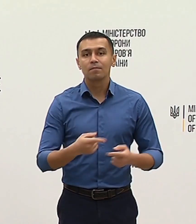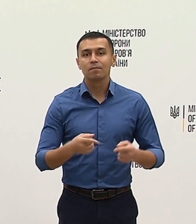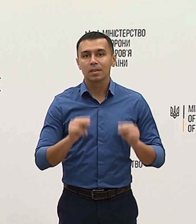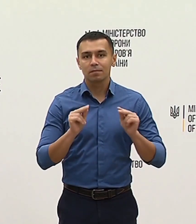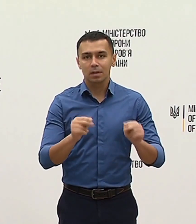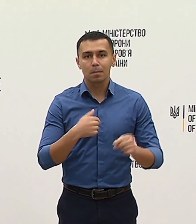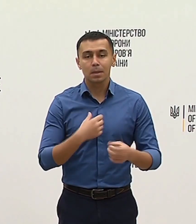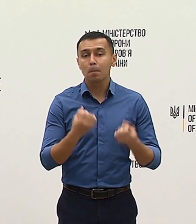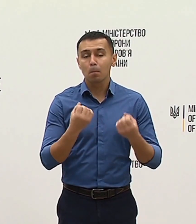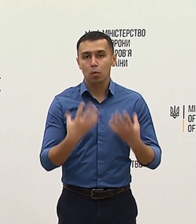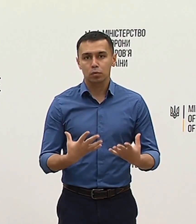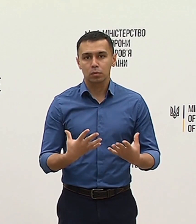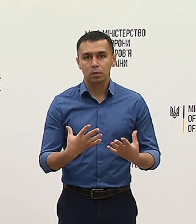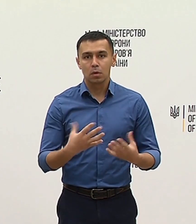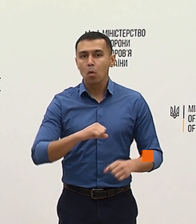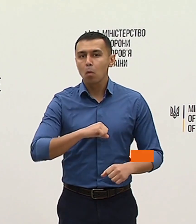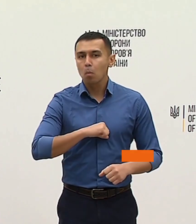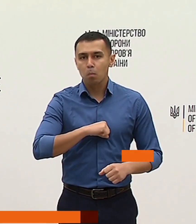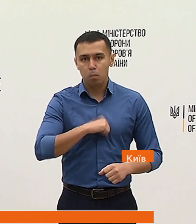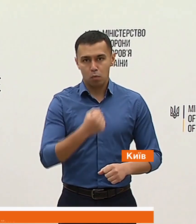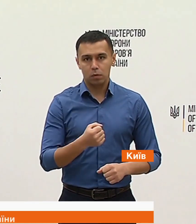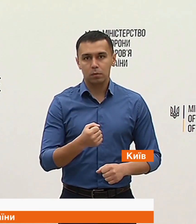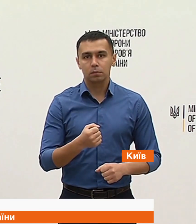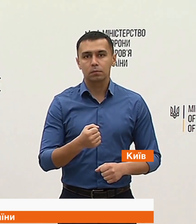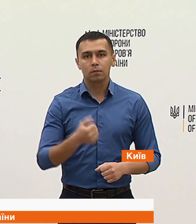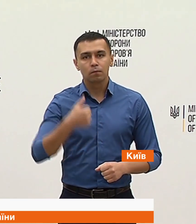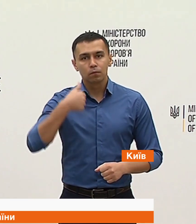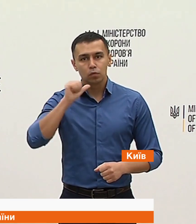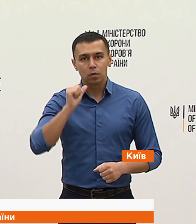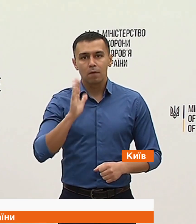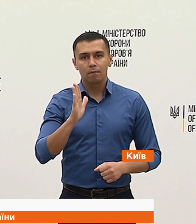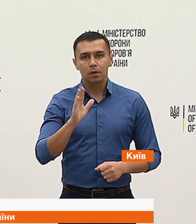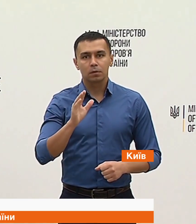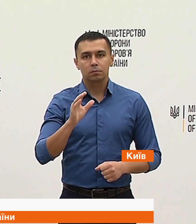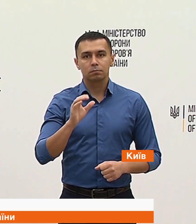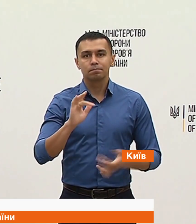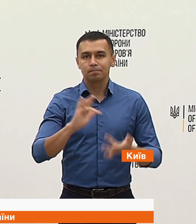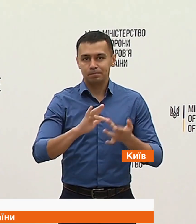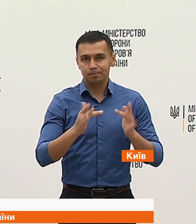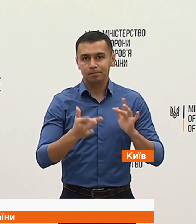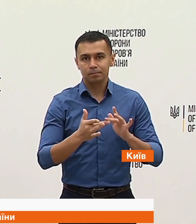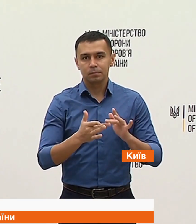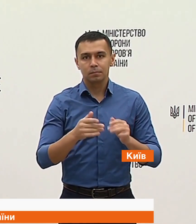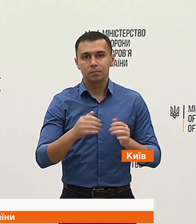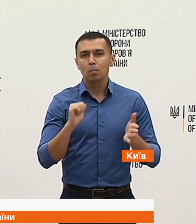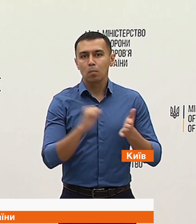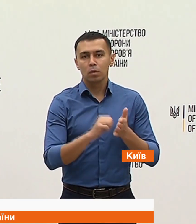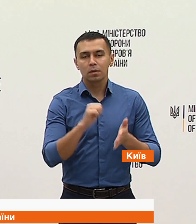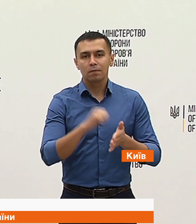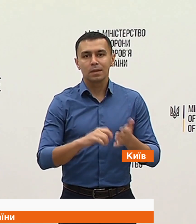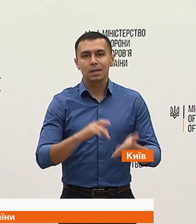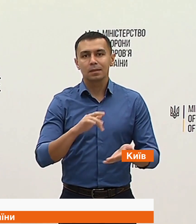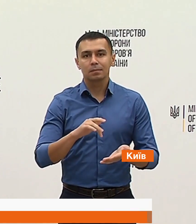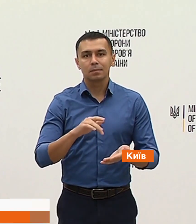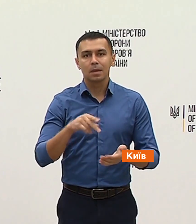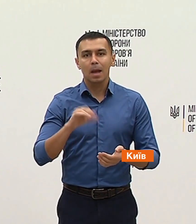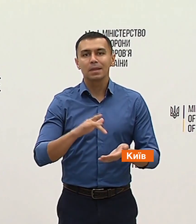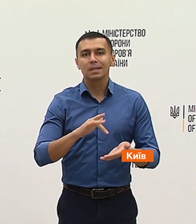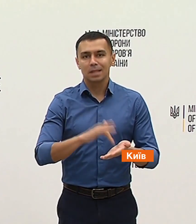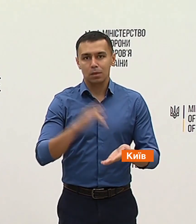Мене просто обурило вчора в соціальних мережах пост від епіцентру.